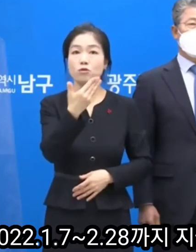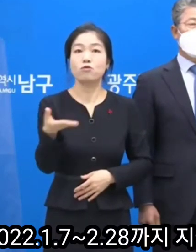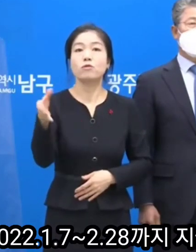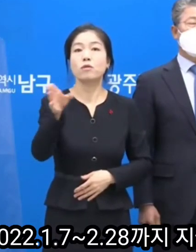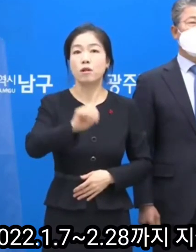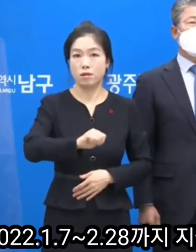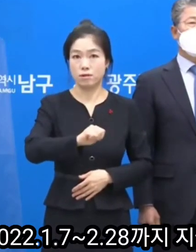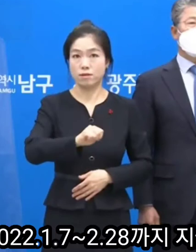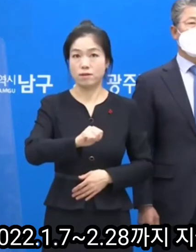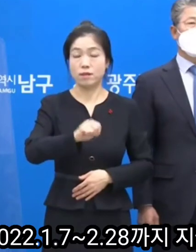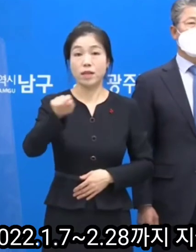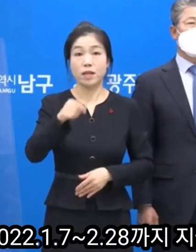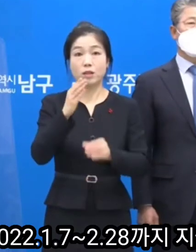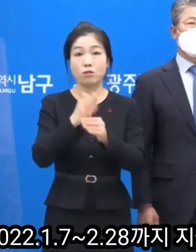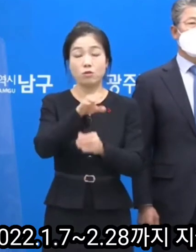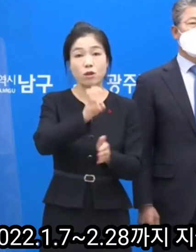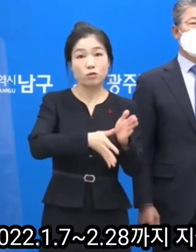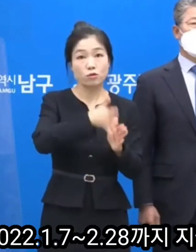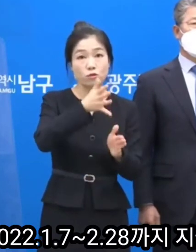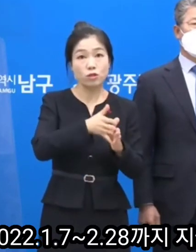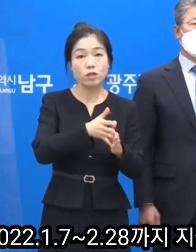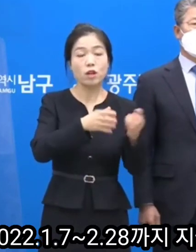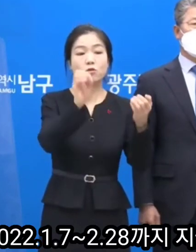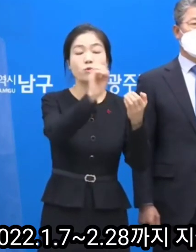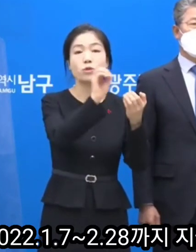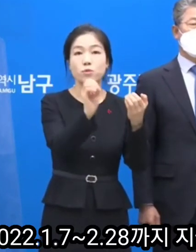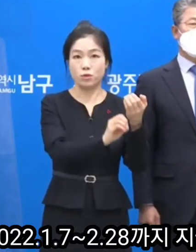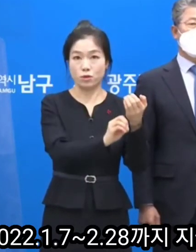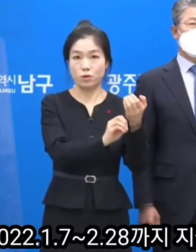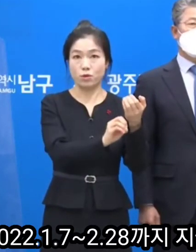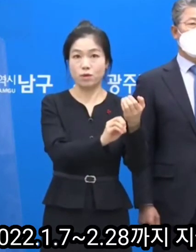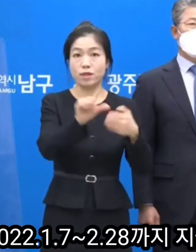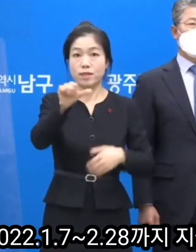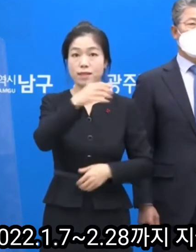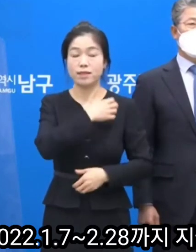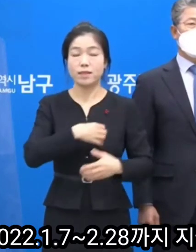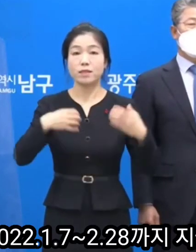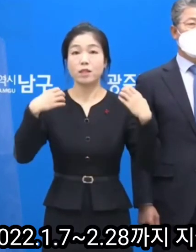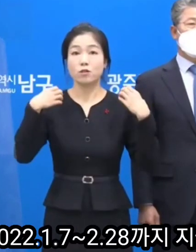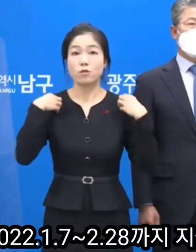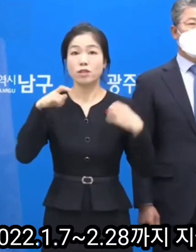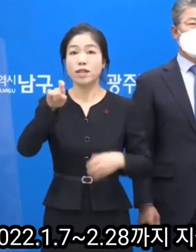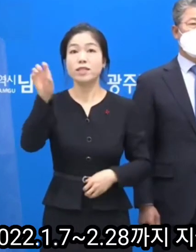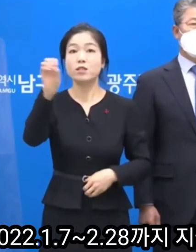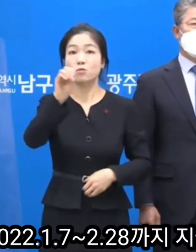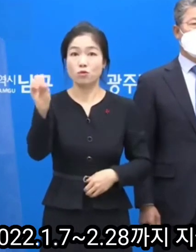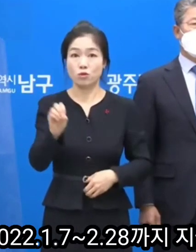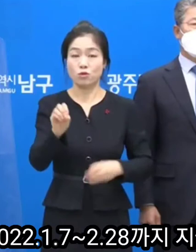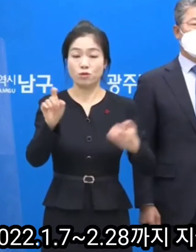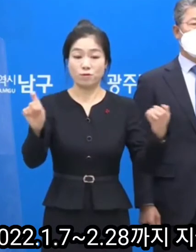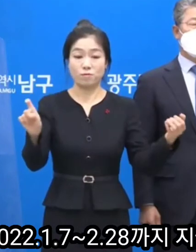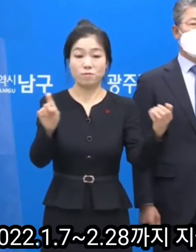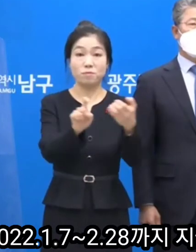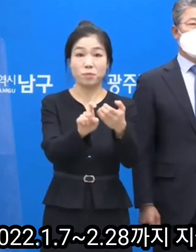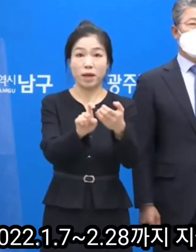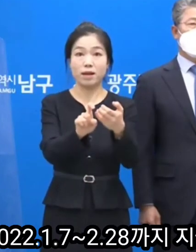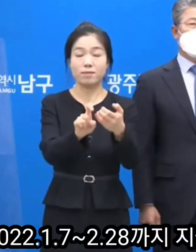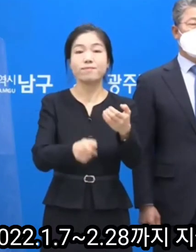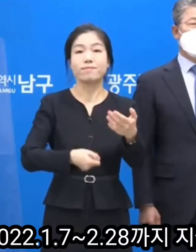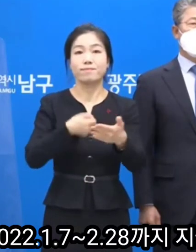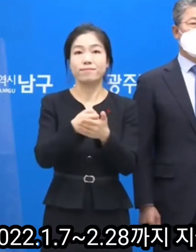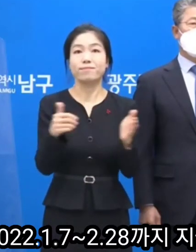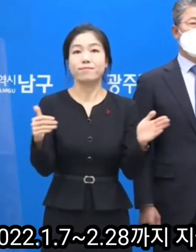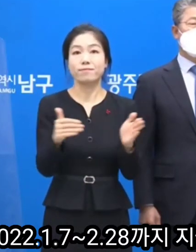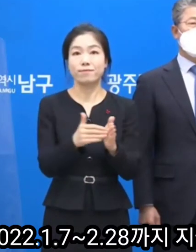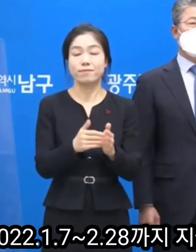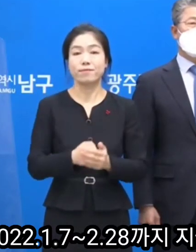1,469억 원으로 이 중 광주시가 90%, 5개 자치구가 10%를 각각 분담하기로